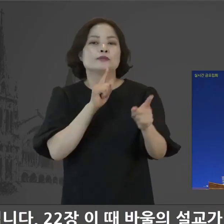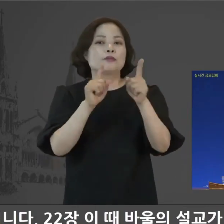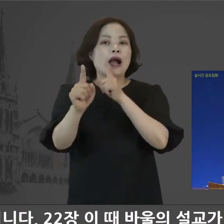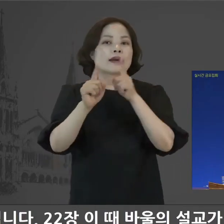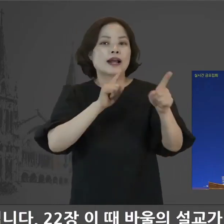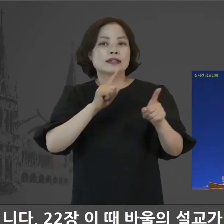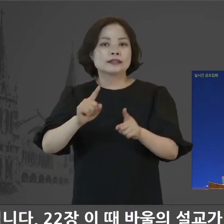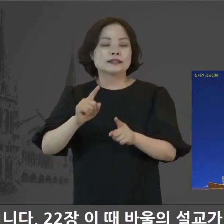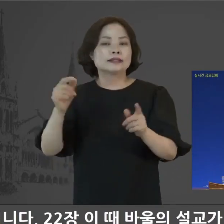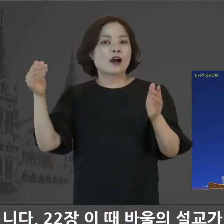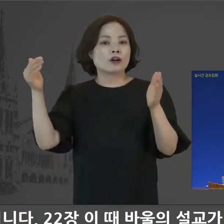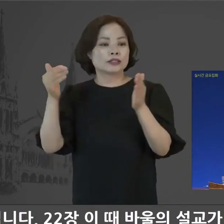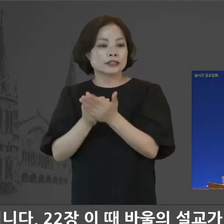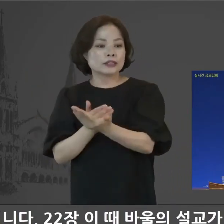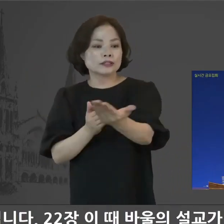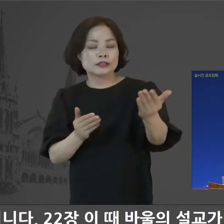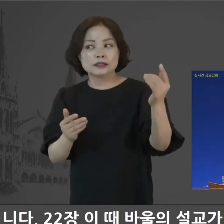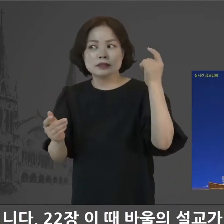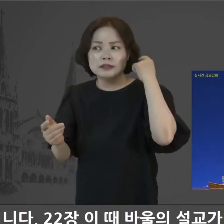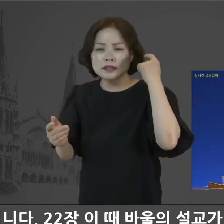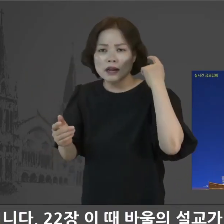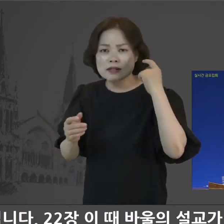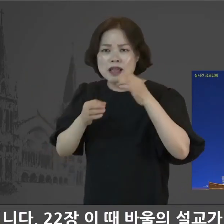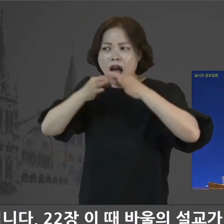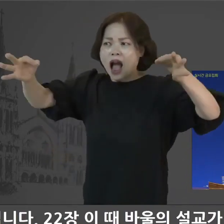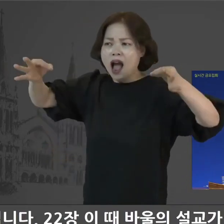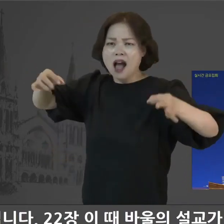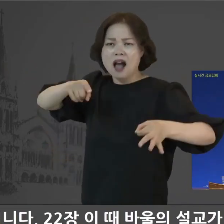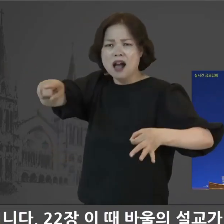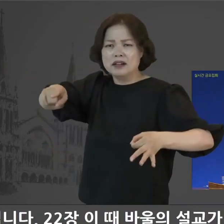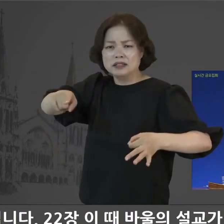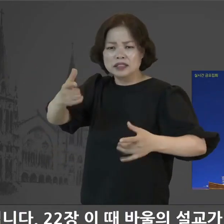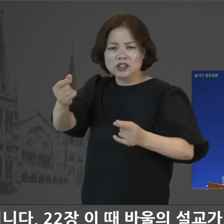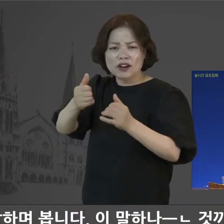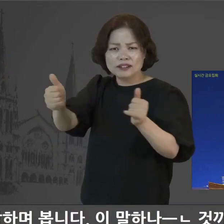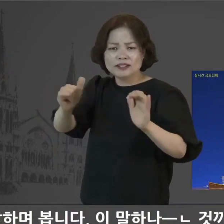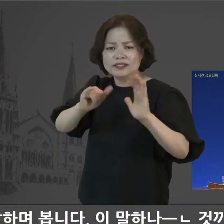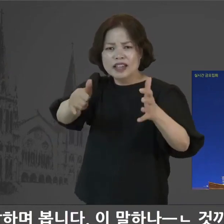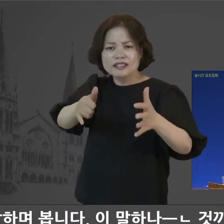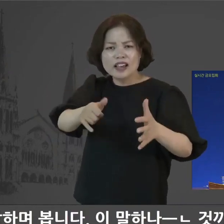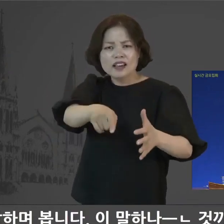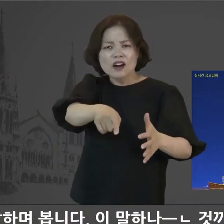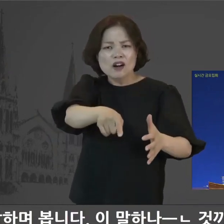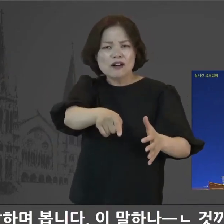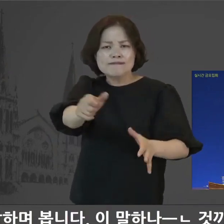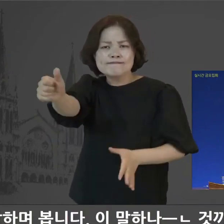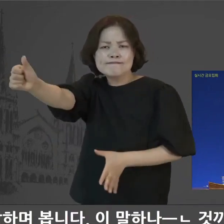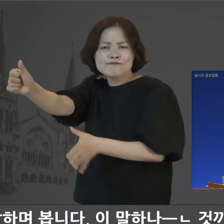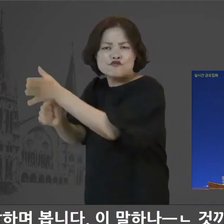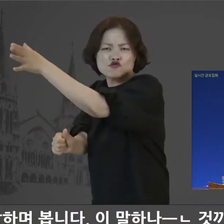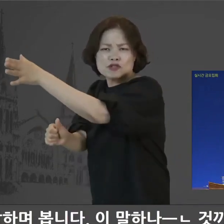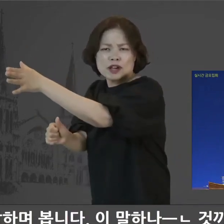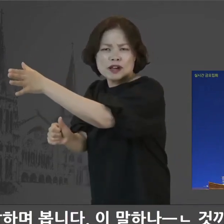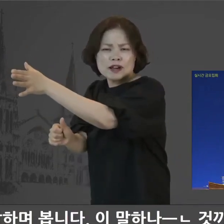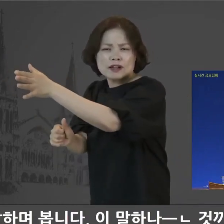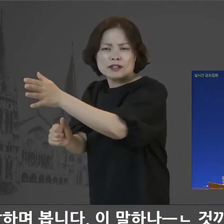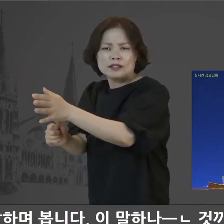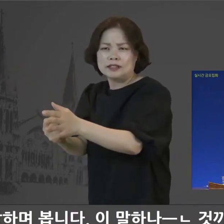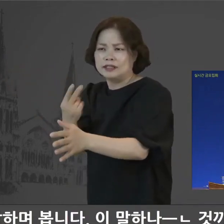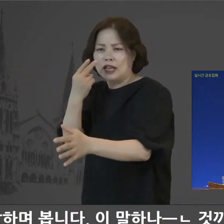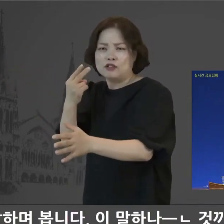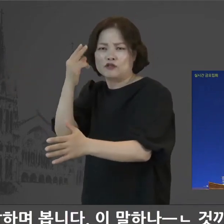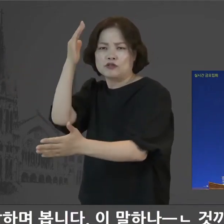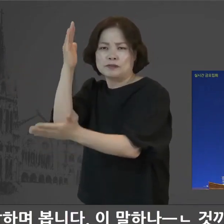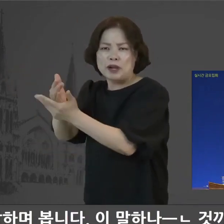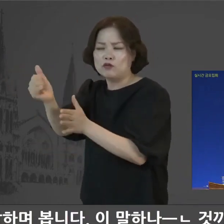말하는 것까지 그들이 듣다가 소리질러 이르되 이러한 자는 세상에서 없애버리자 살려둘